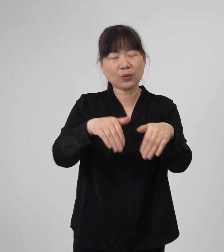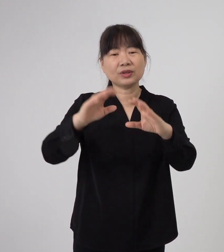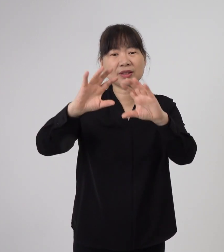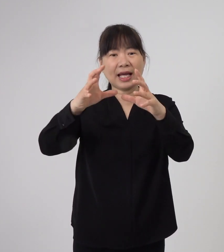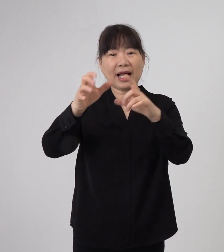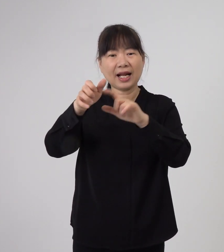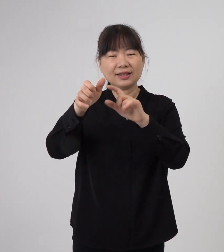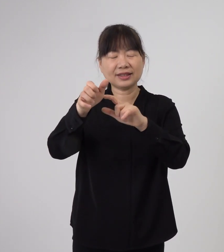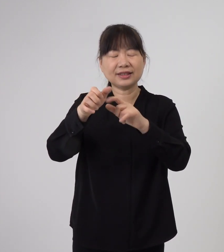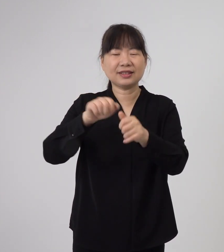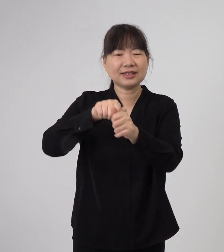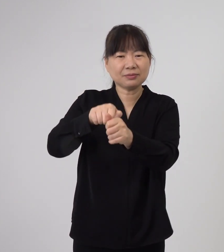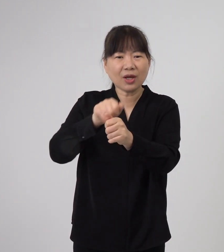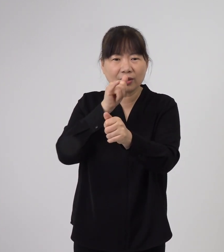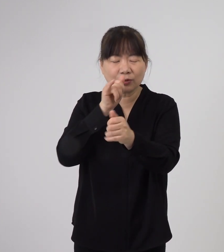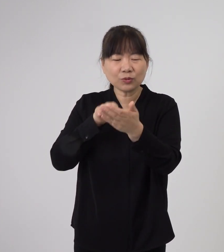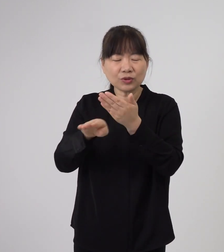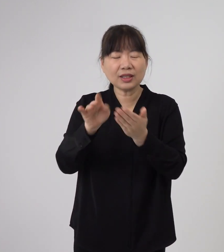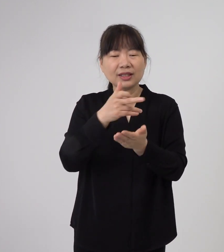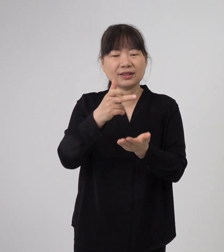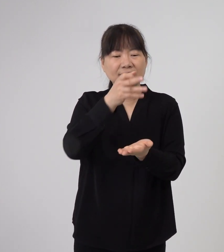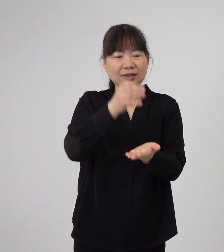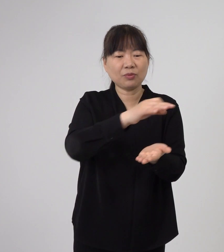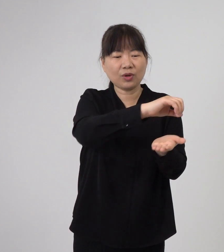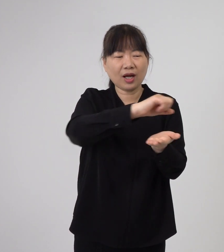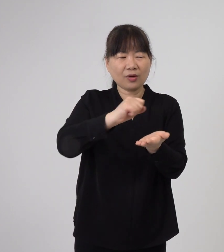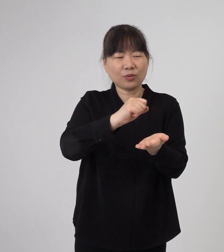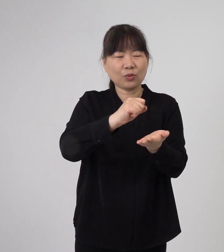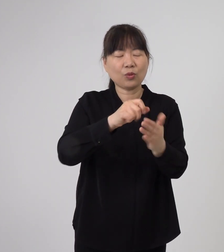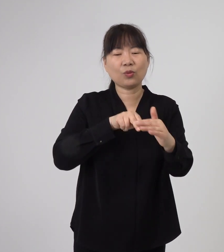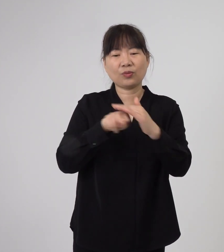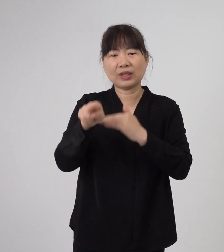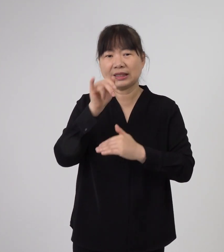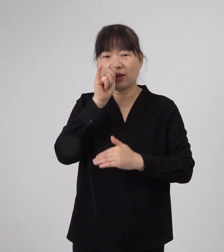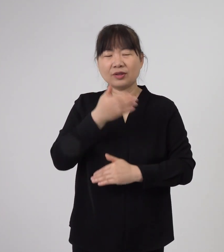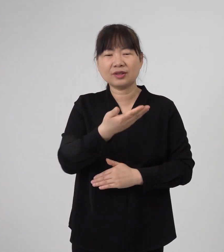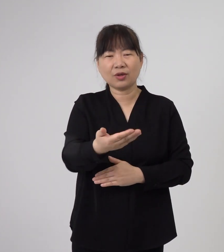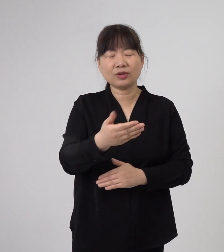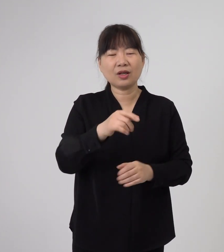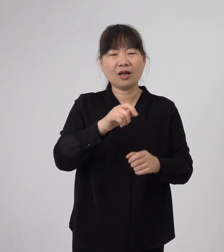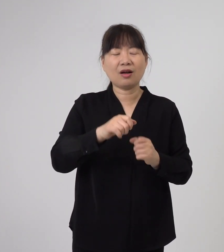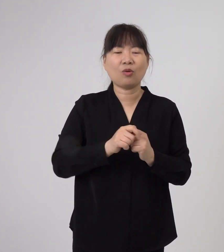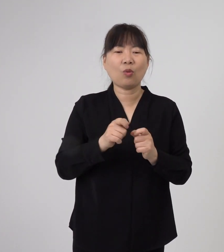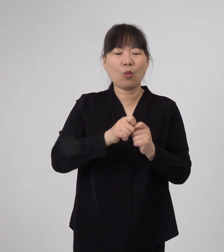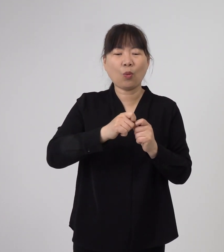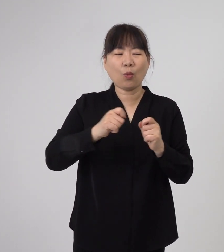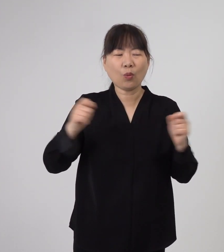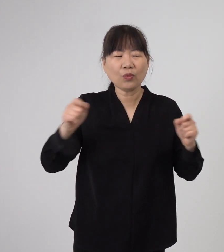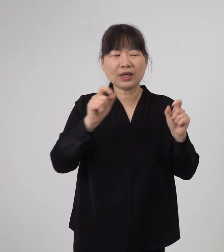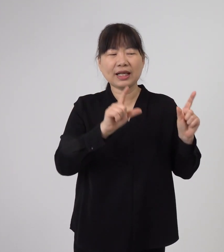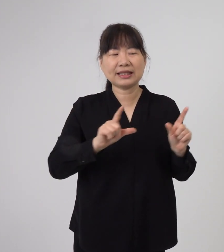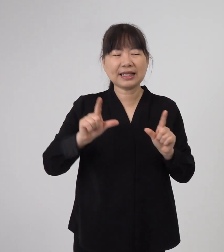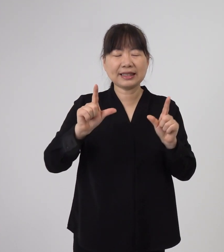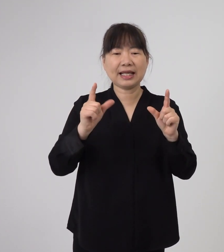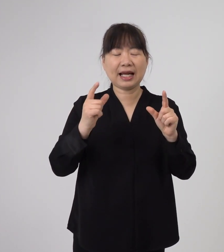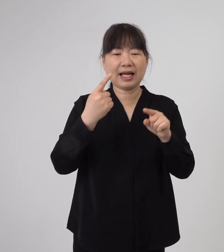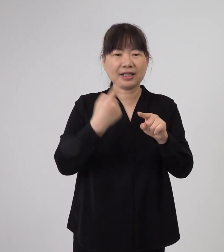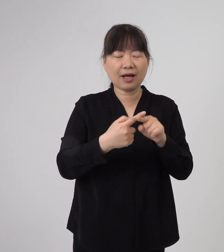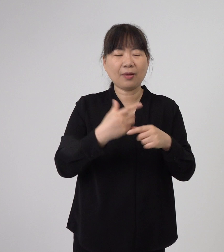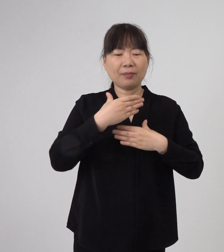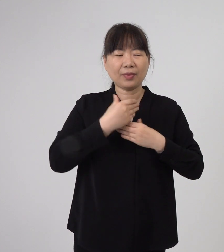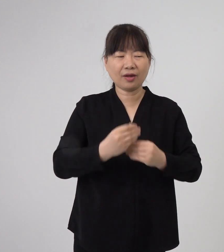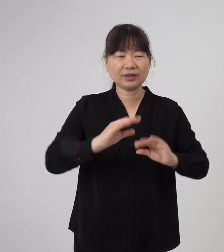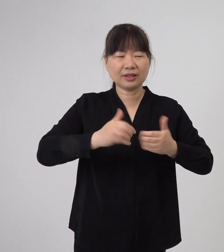후에 네 자손이 큰 재물을 이끌고 나오리라. 너는 장수하다가 평안히 조상에게로 돌아가 장사될 것이요 네